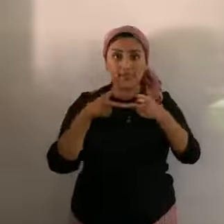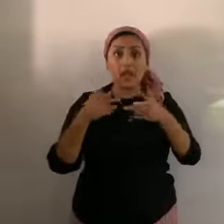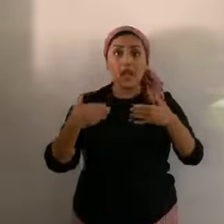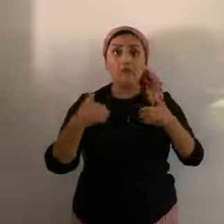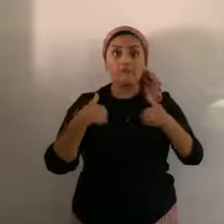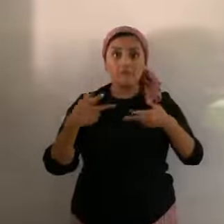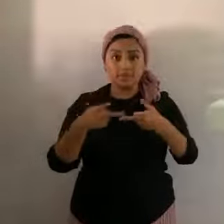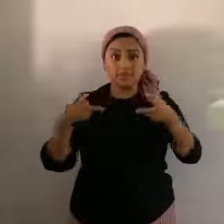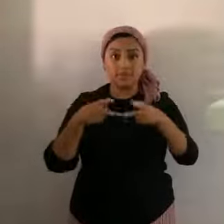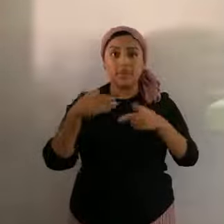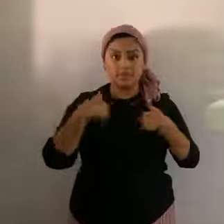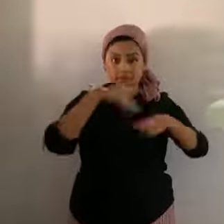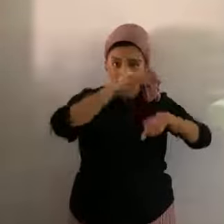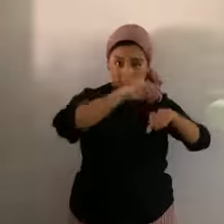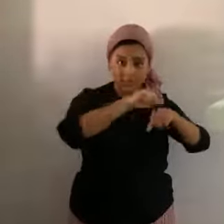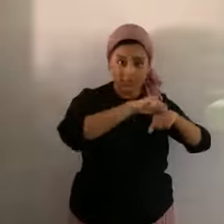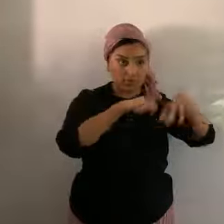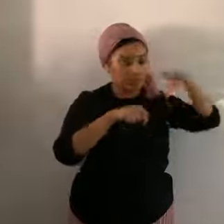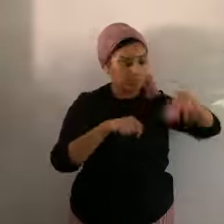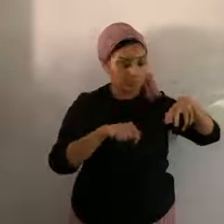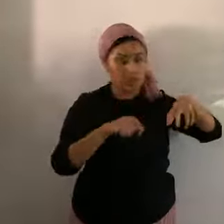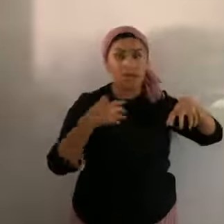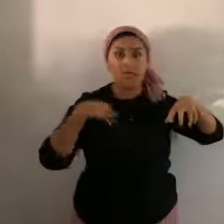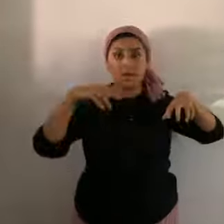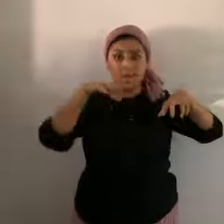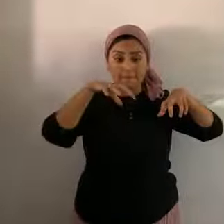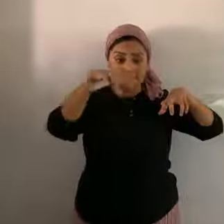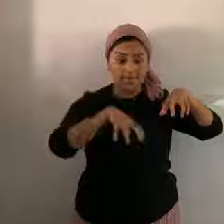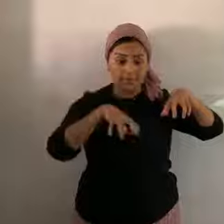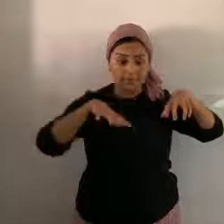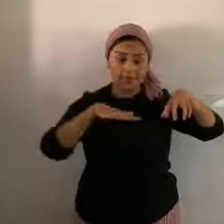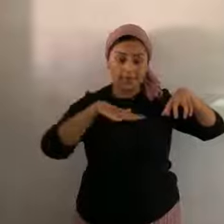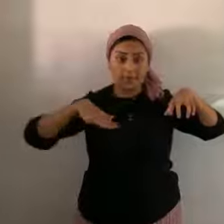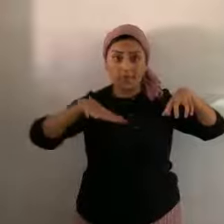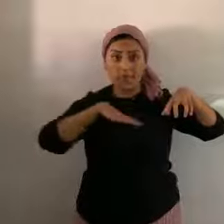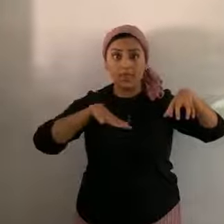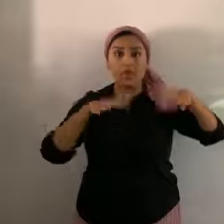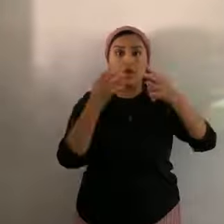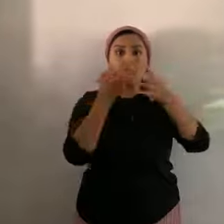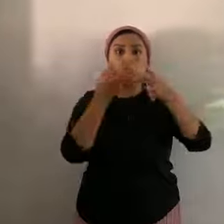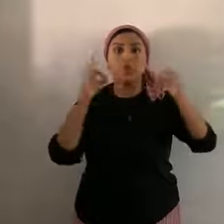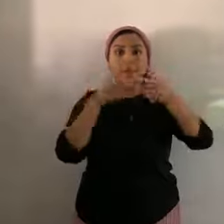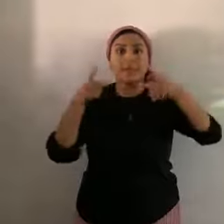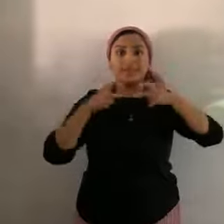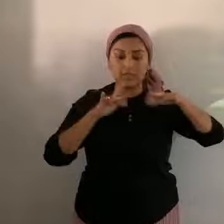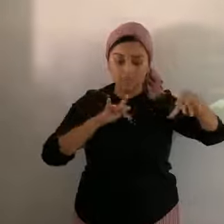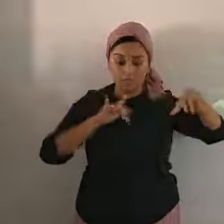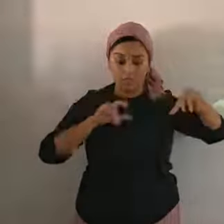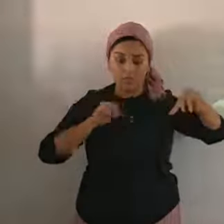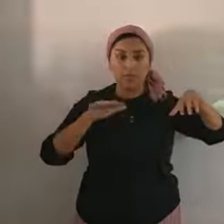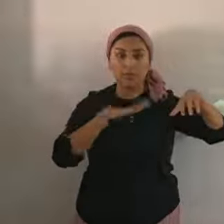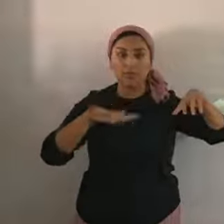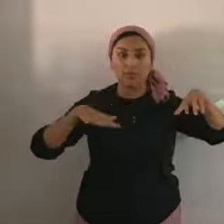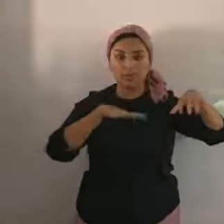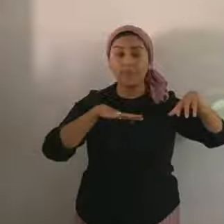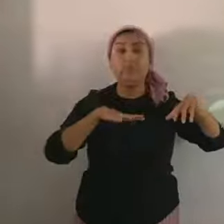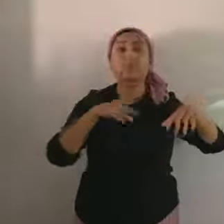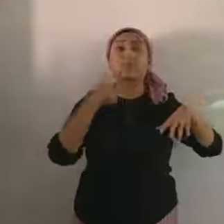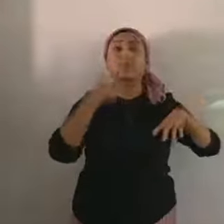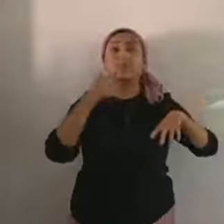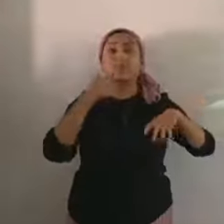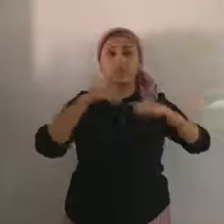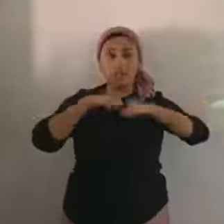un patio en el templo. Caifás, el sumo Cohen, había autorizado que el